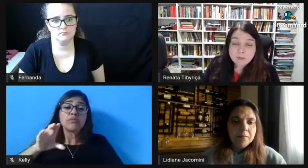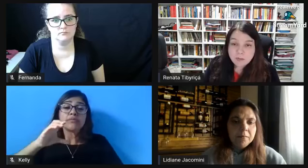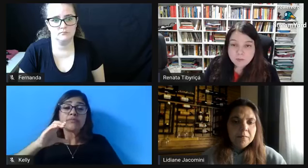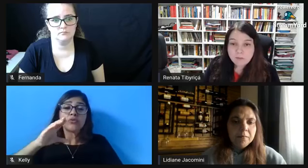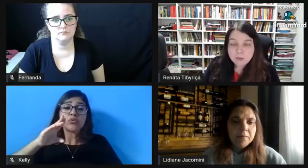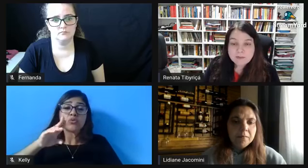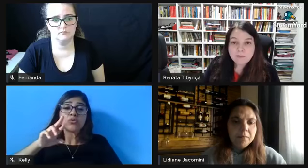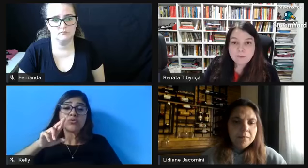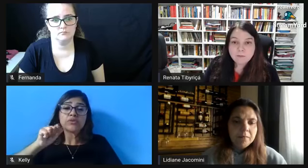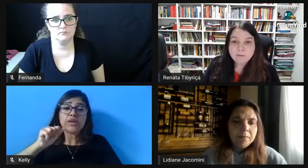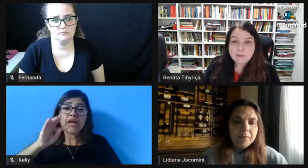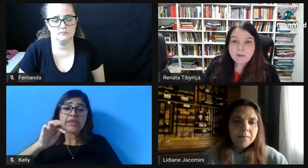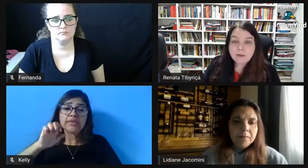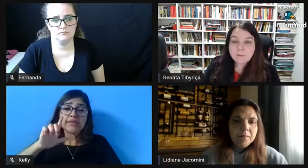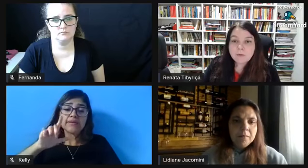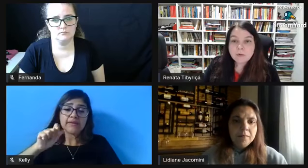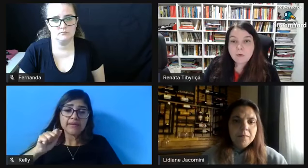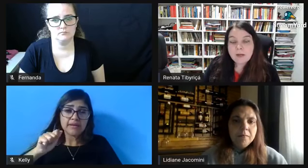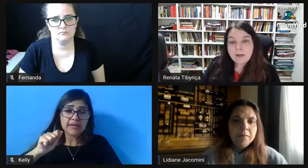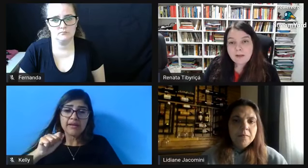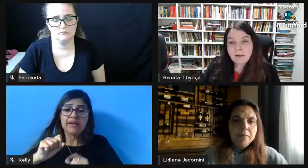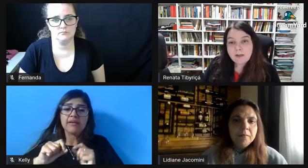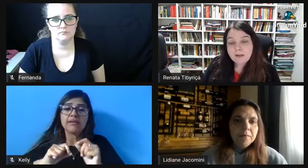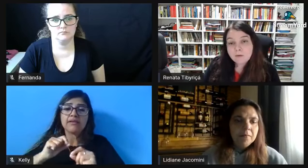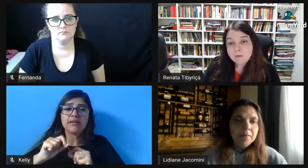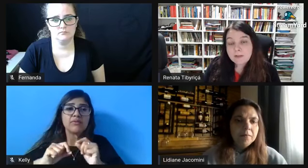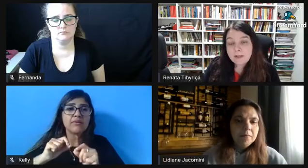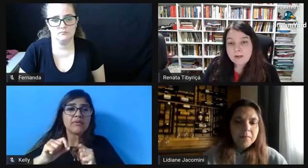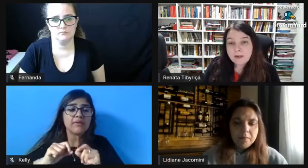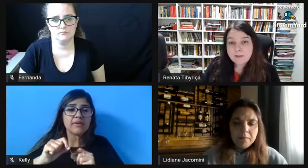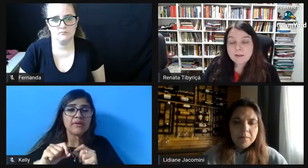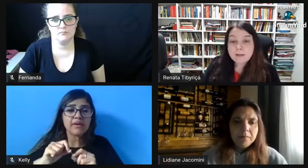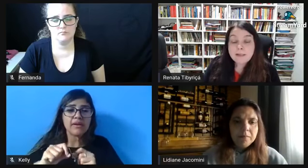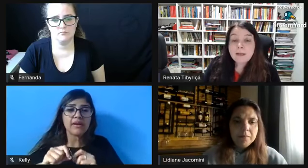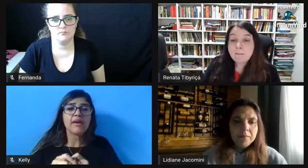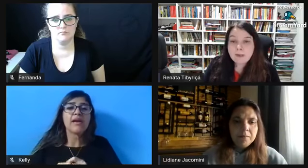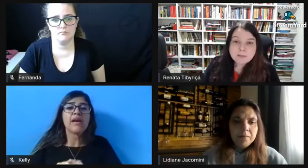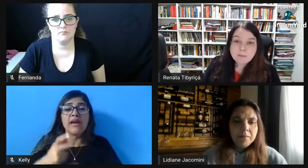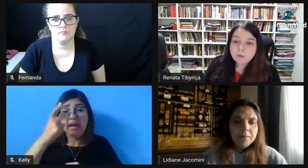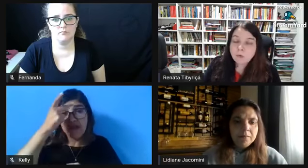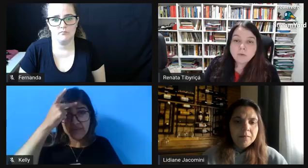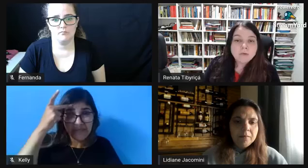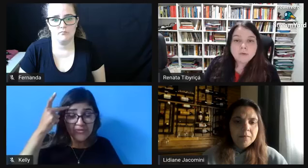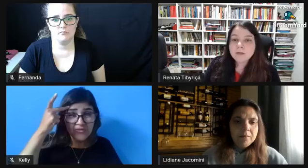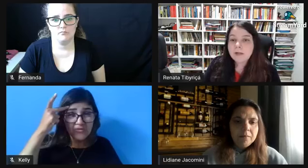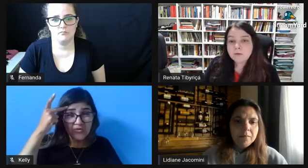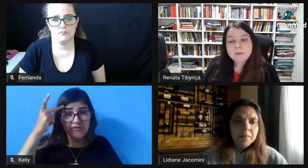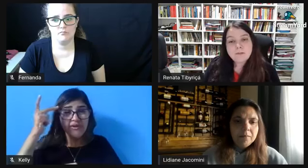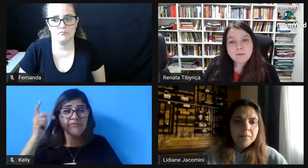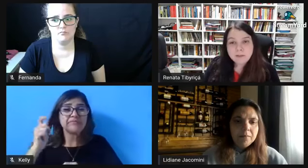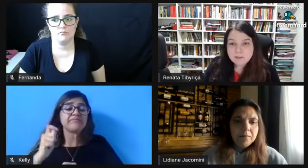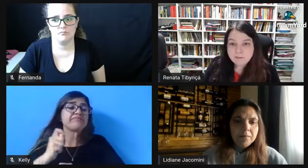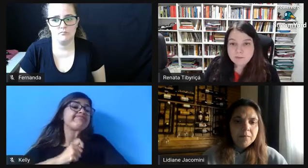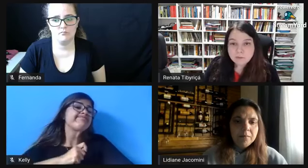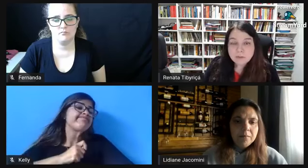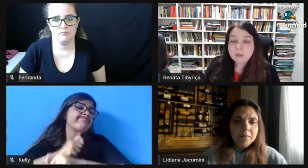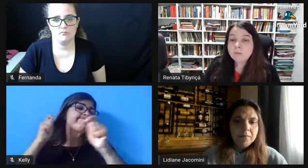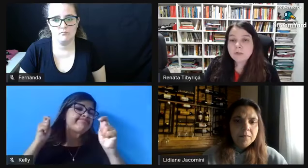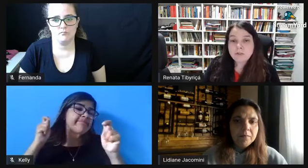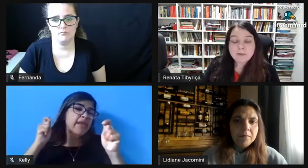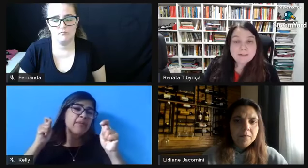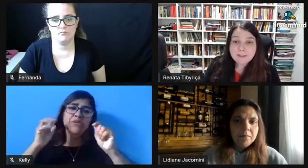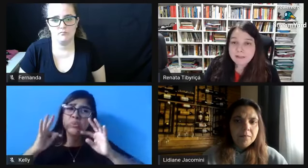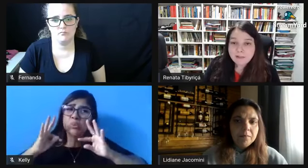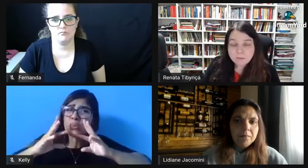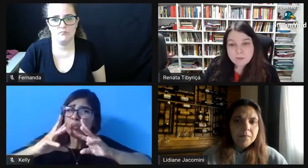era praticamente uma morte civil. A pessoa, ela era considerada incapaz para todos os atos da vida civil, ou seja,